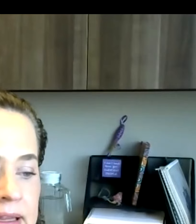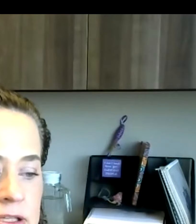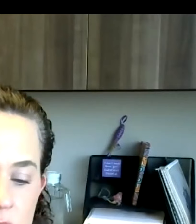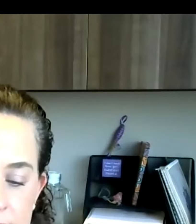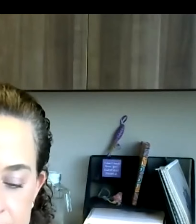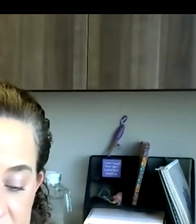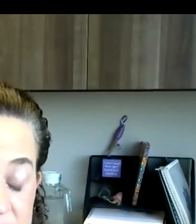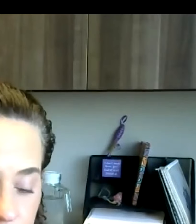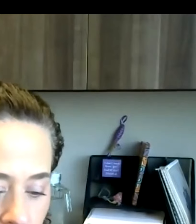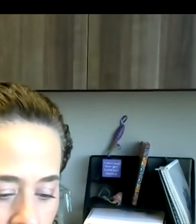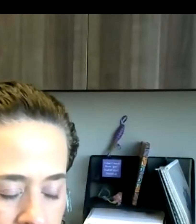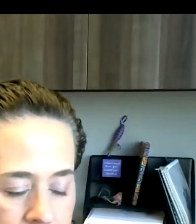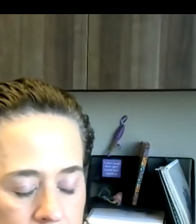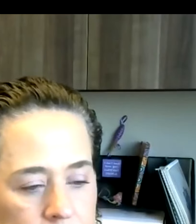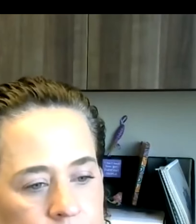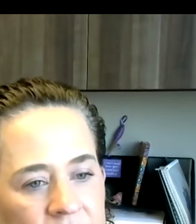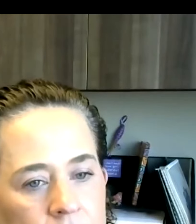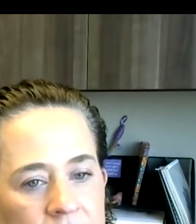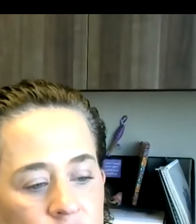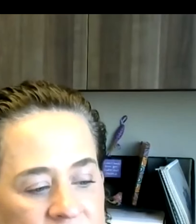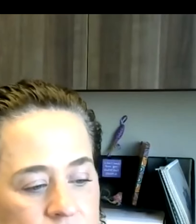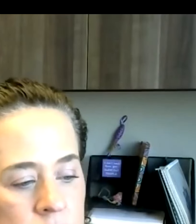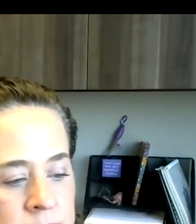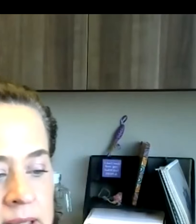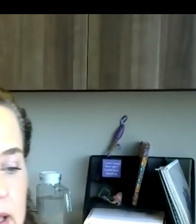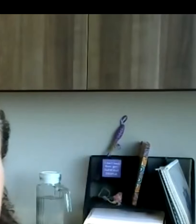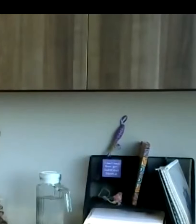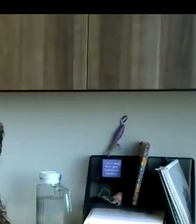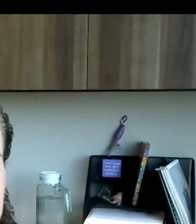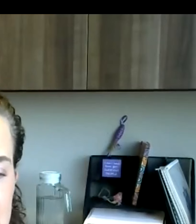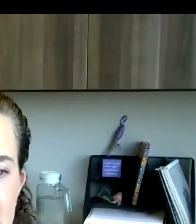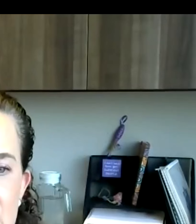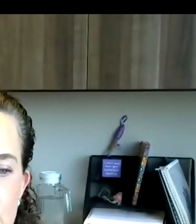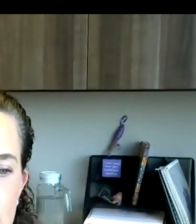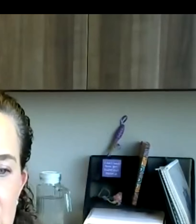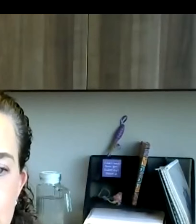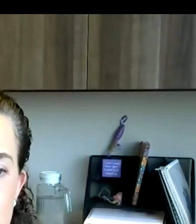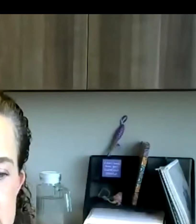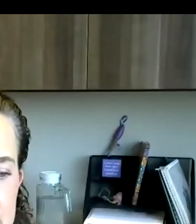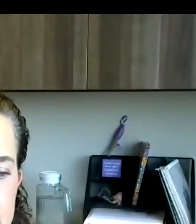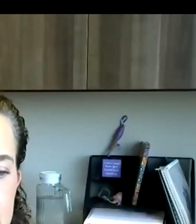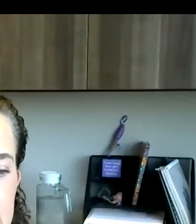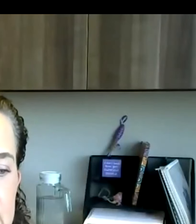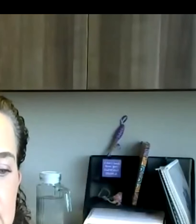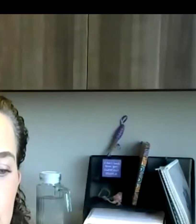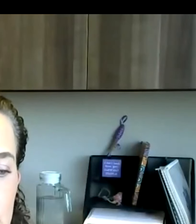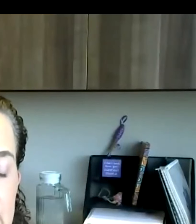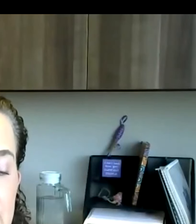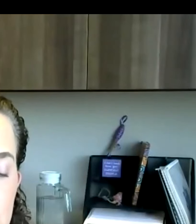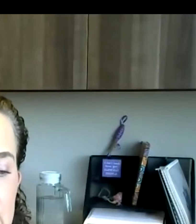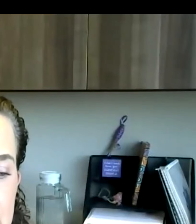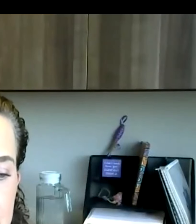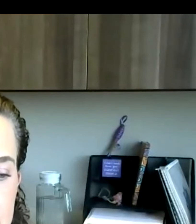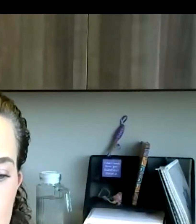El derecho, el principio de información, pues se refiere a la potestad que